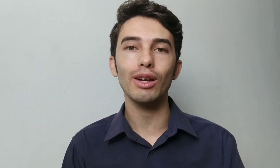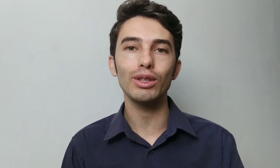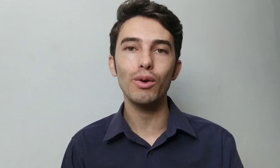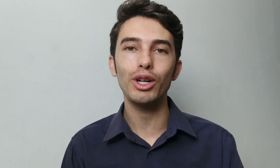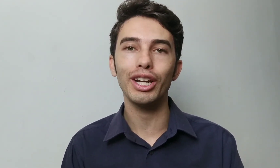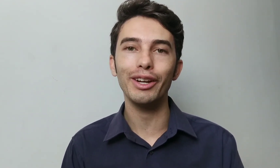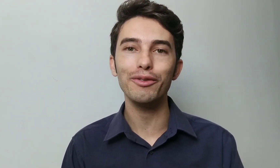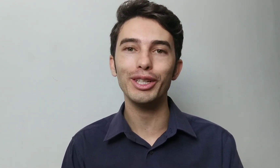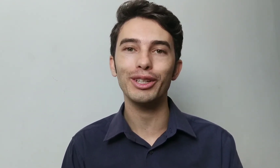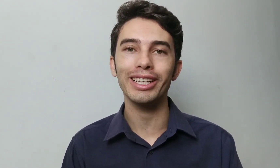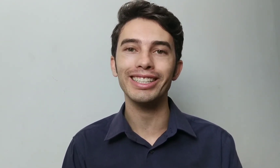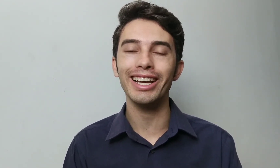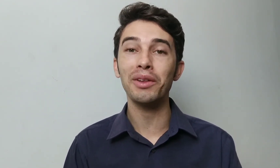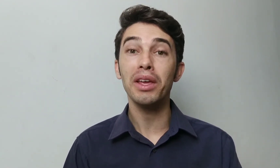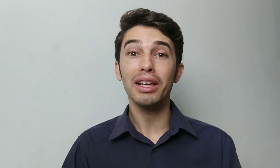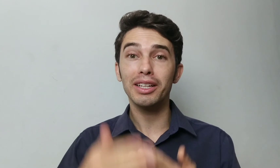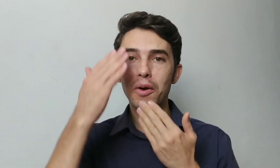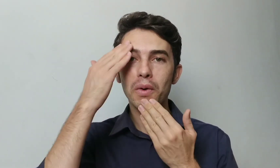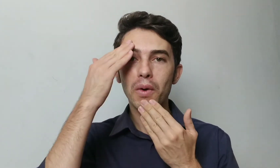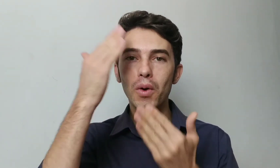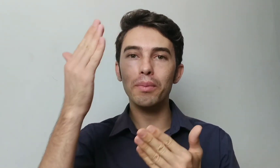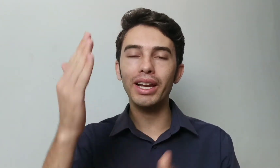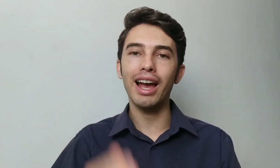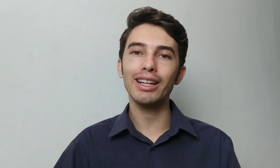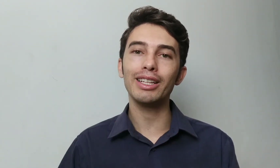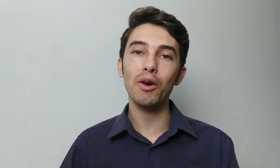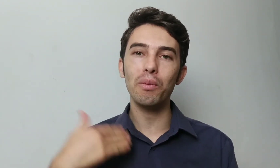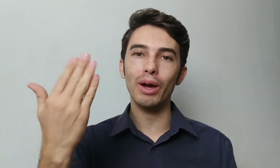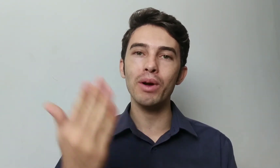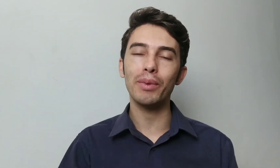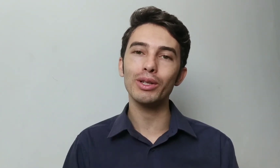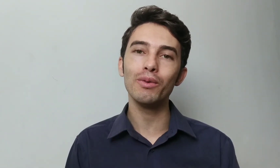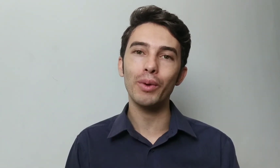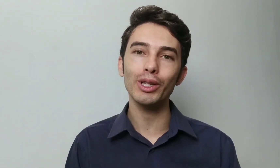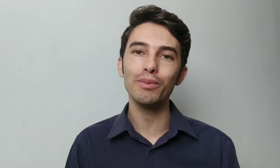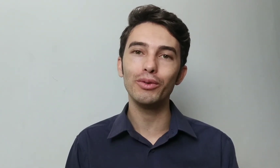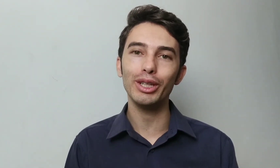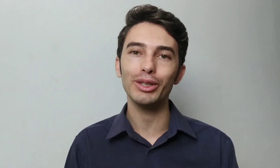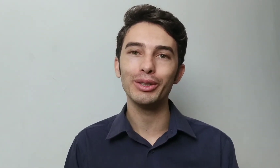o seu curtir aí no vídeo, tá certo? Então, obrigado, até um próximo vídeo.